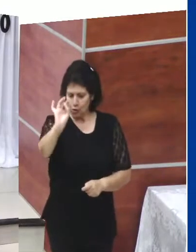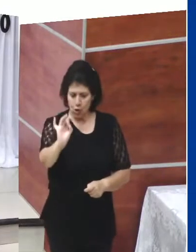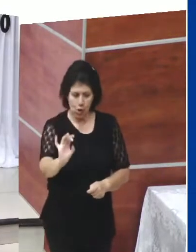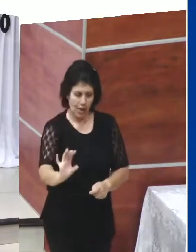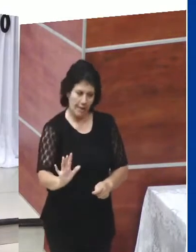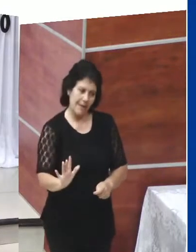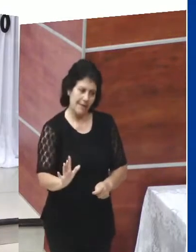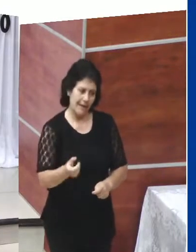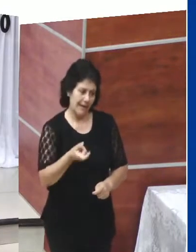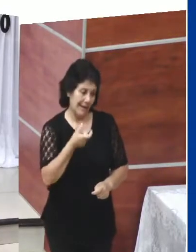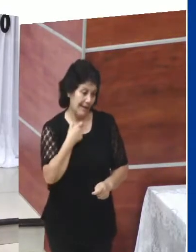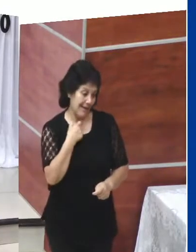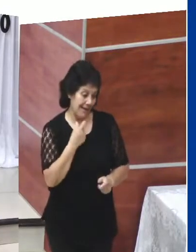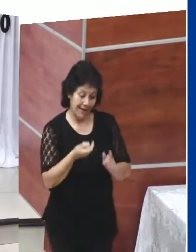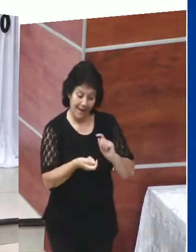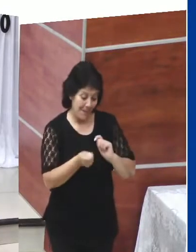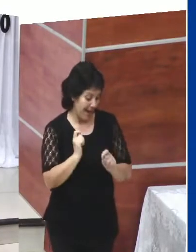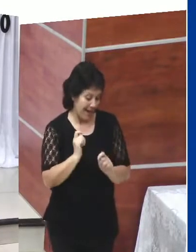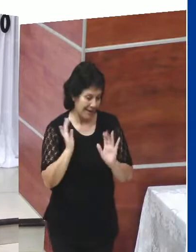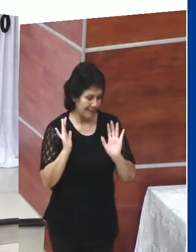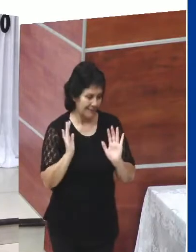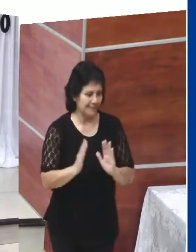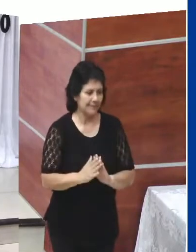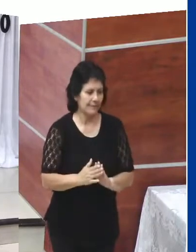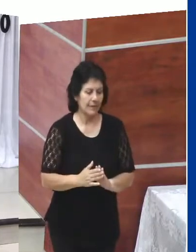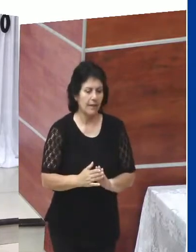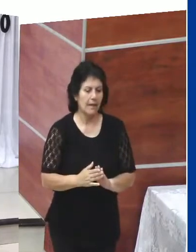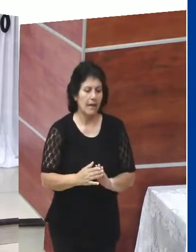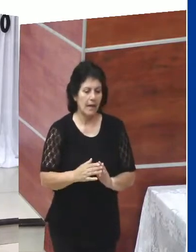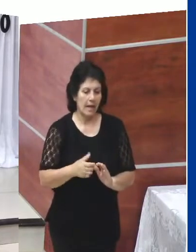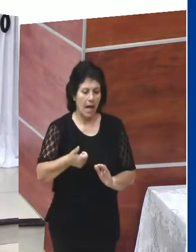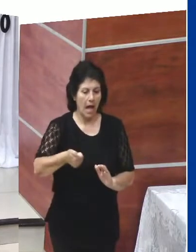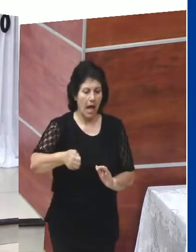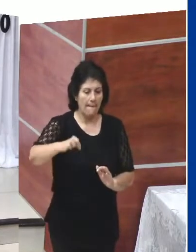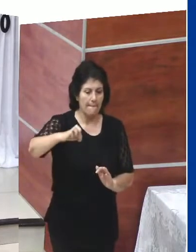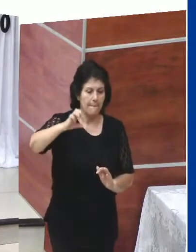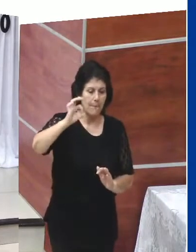esto recibirán esta bendición. Dice Apocalipsis 1, 3,